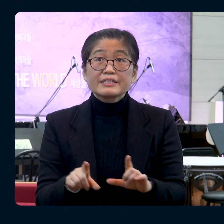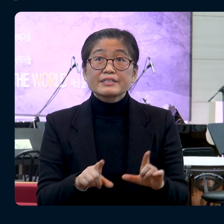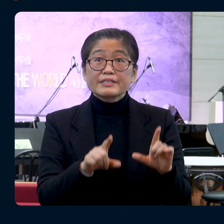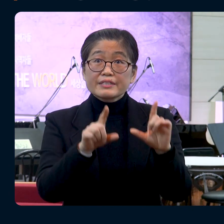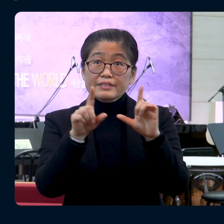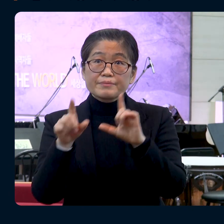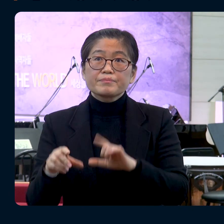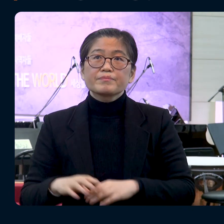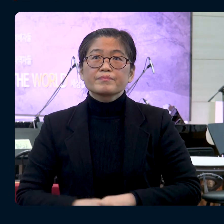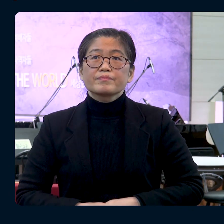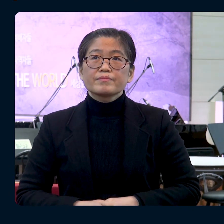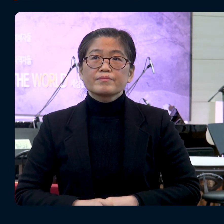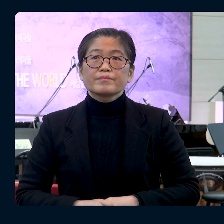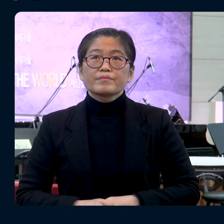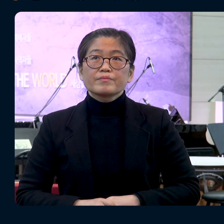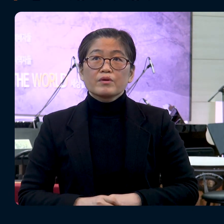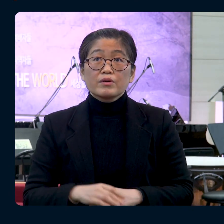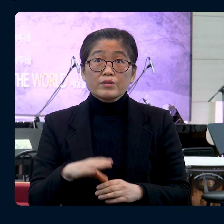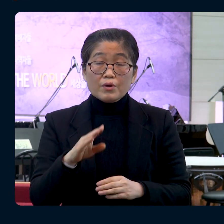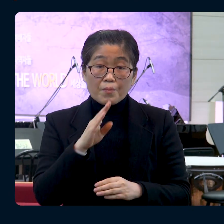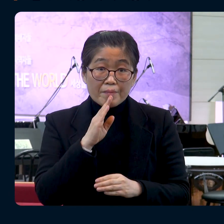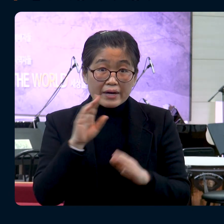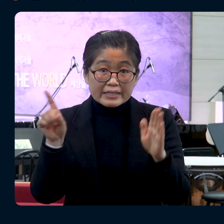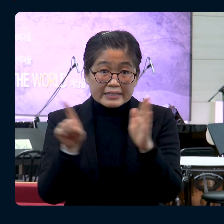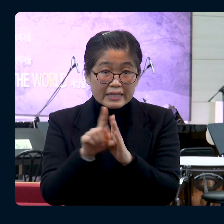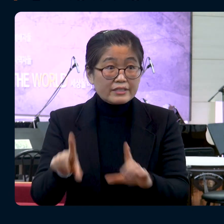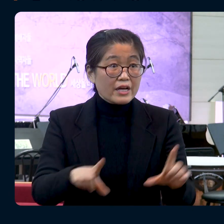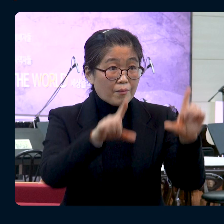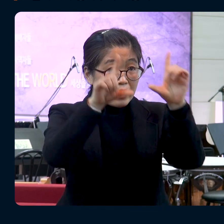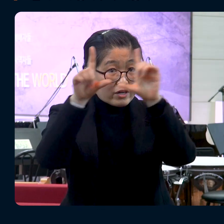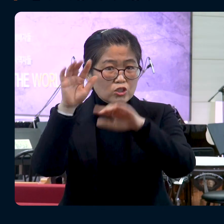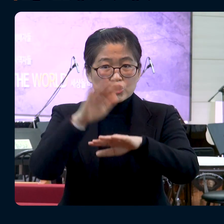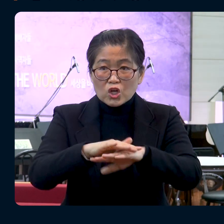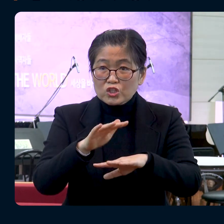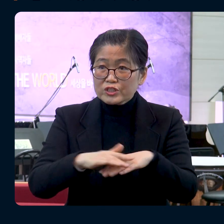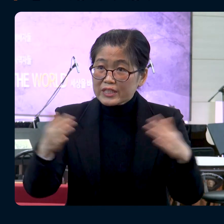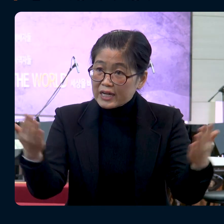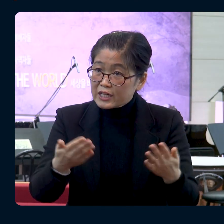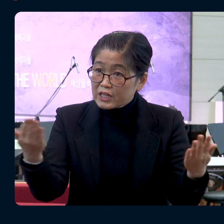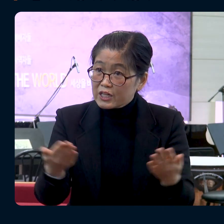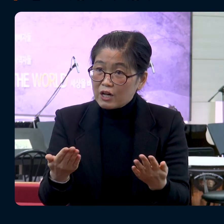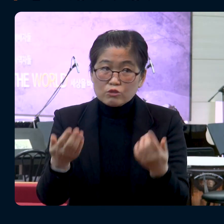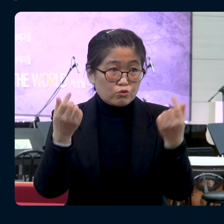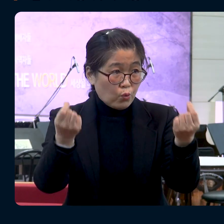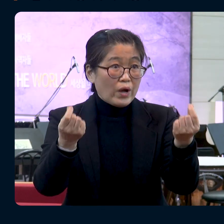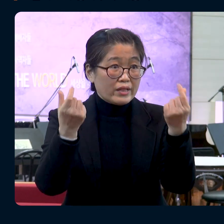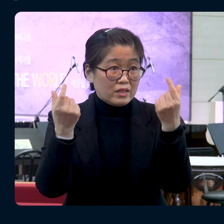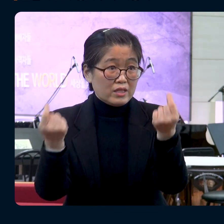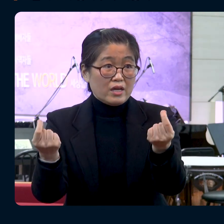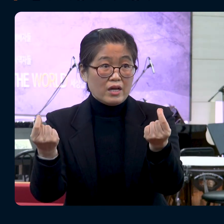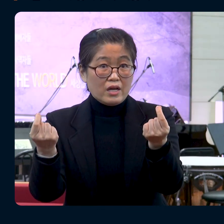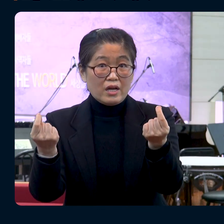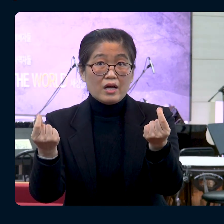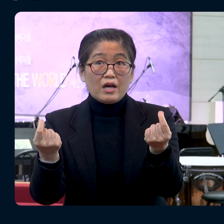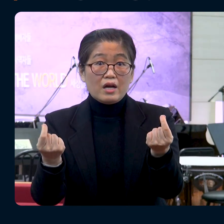선교가 아니라 신앙생활 자체가 그래서는 할 수가 없어요. 정말 신앙생활은요, 농사 짓는 것과